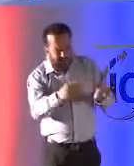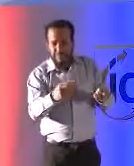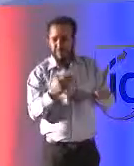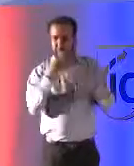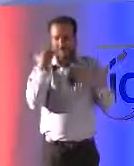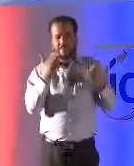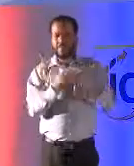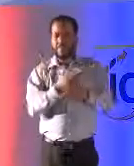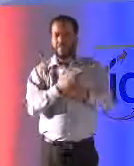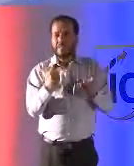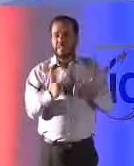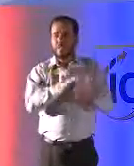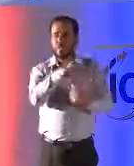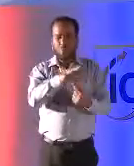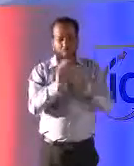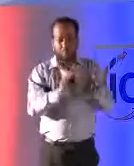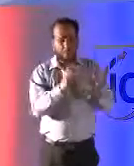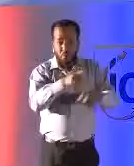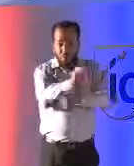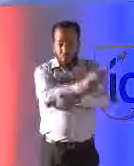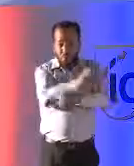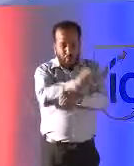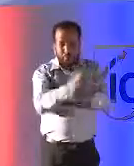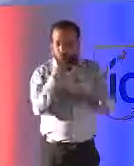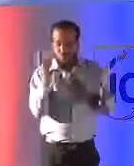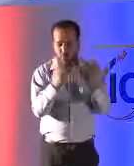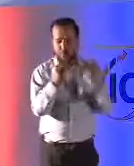بسبب عدم تهيئة هذه التقنيات.